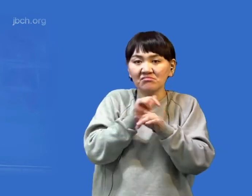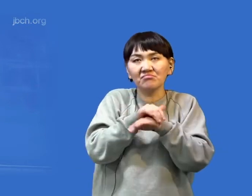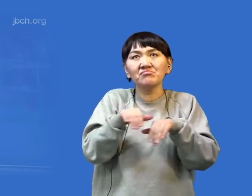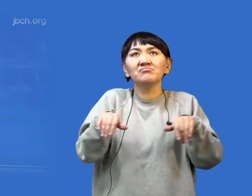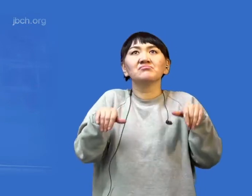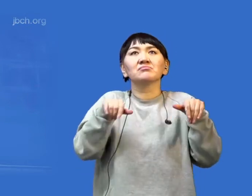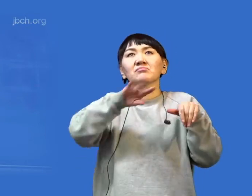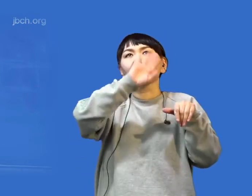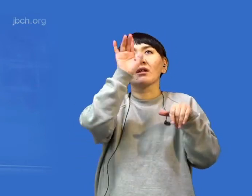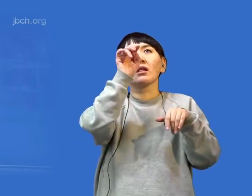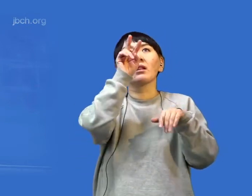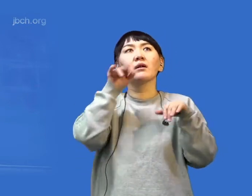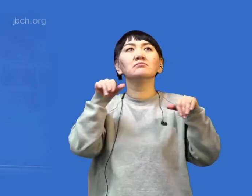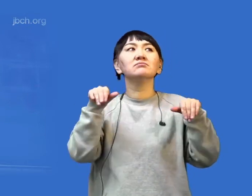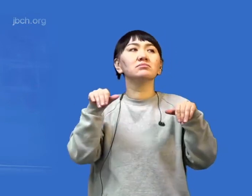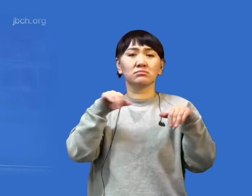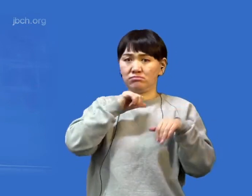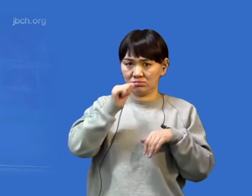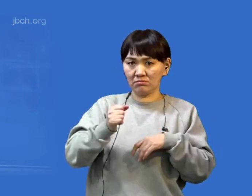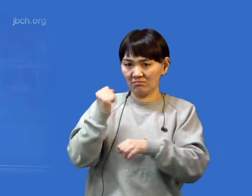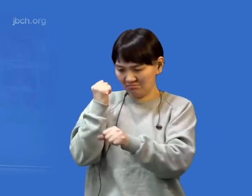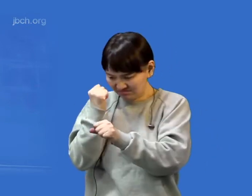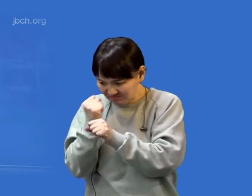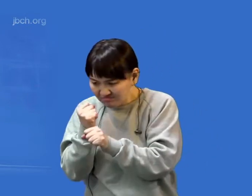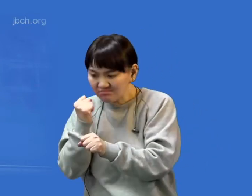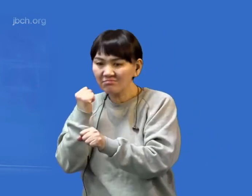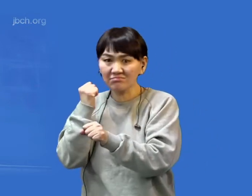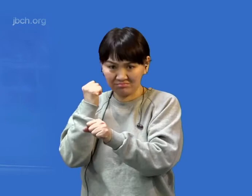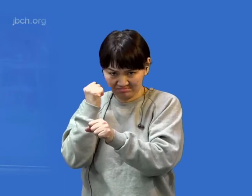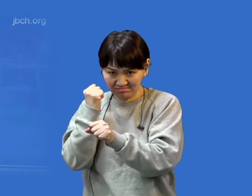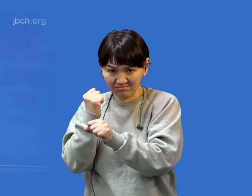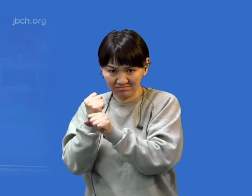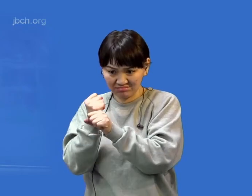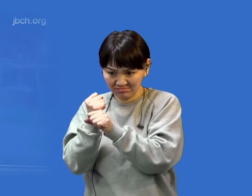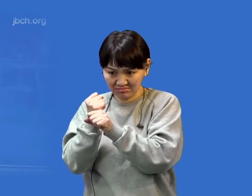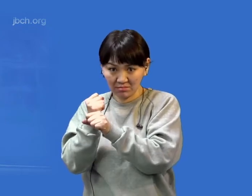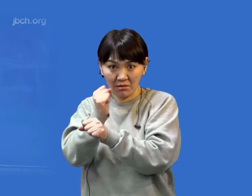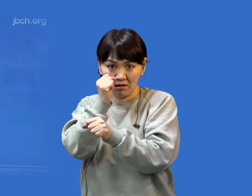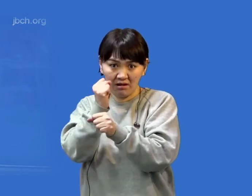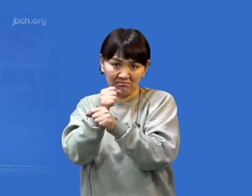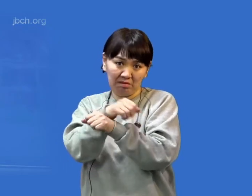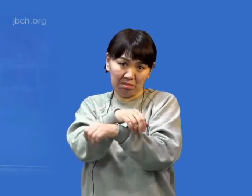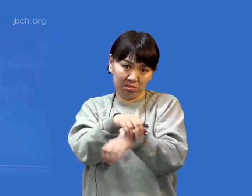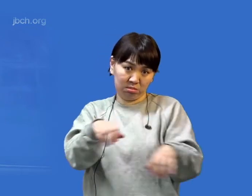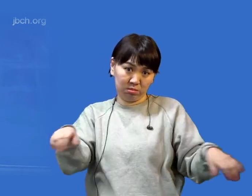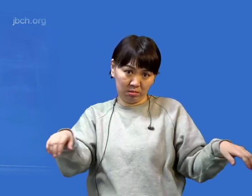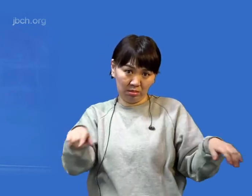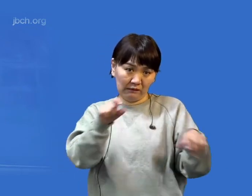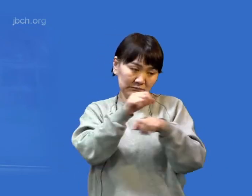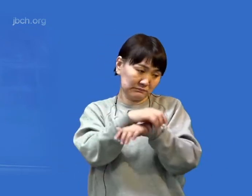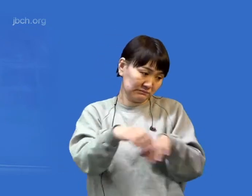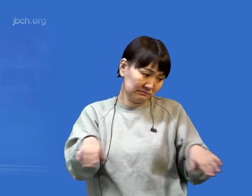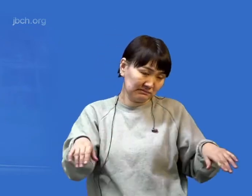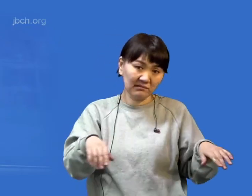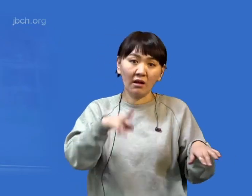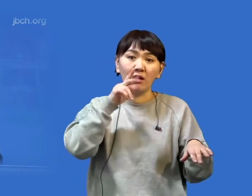Мэ? Ажил хийхийг үл хүсэн тэр хүн бүү ид гэсэн. Эцэнгүүлэн бид ажиллаа хийлгүй